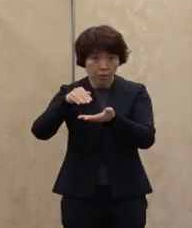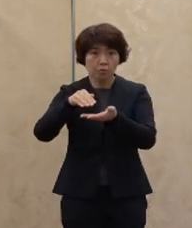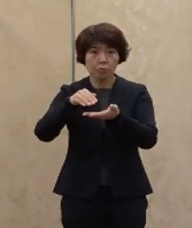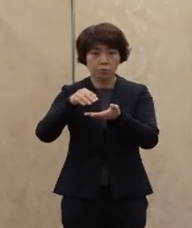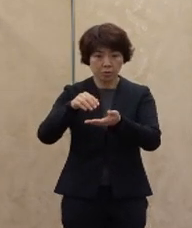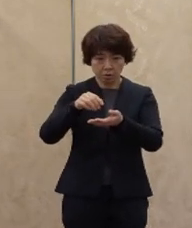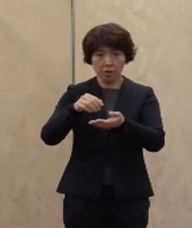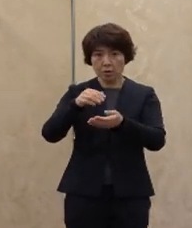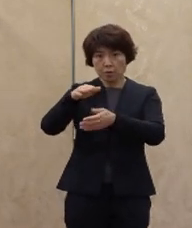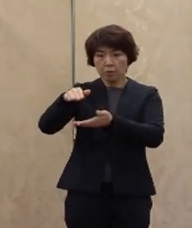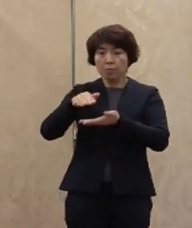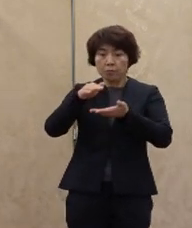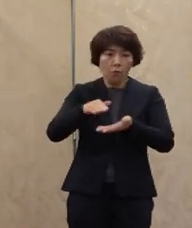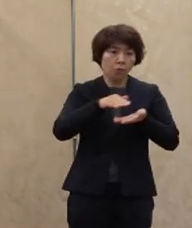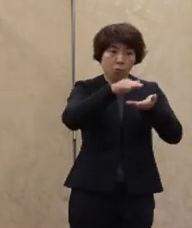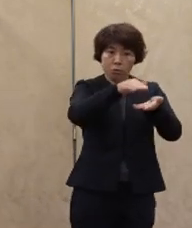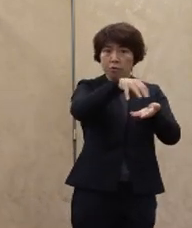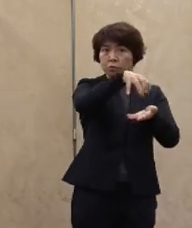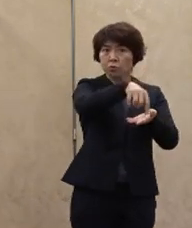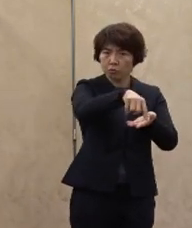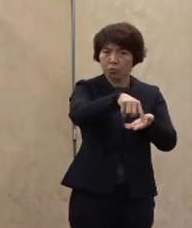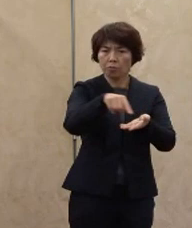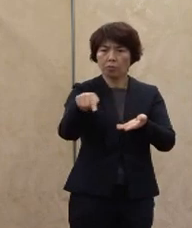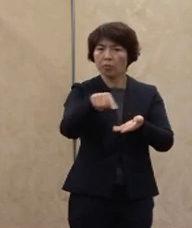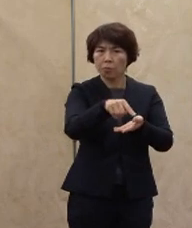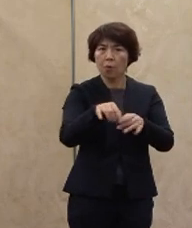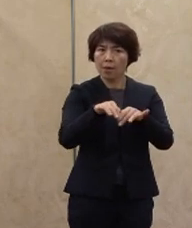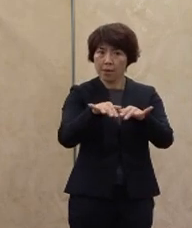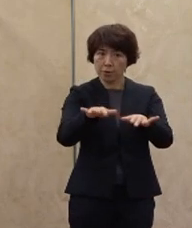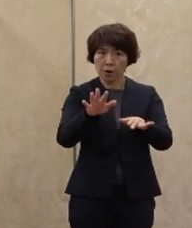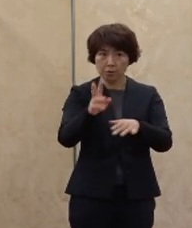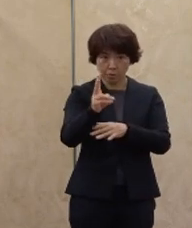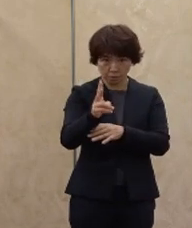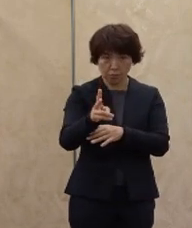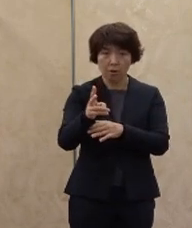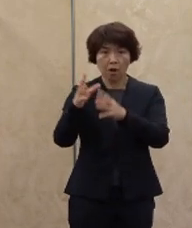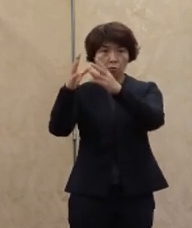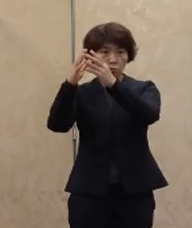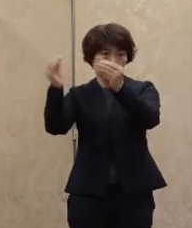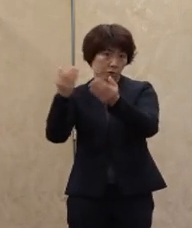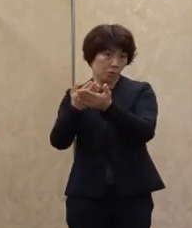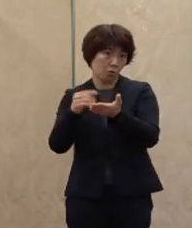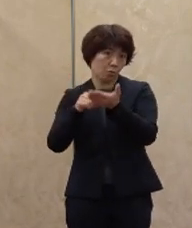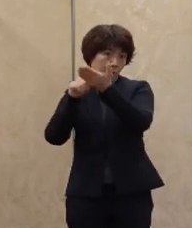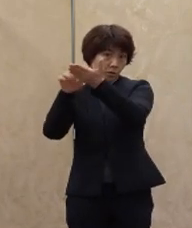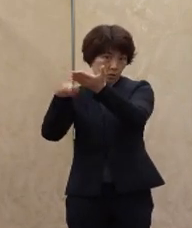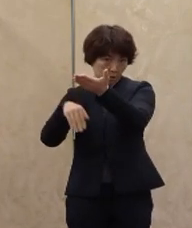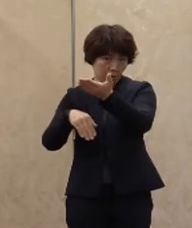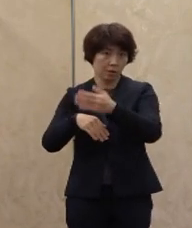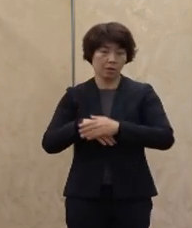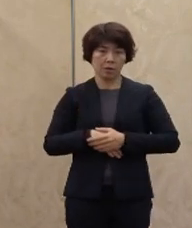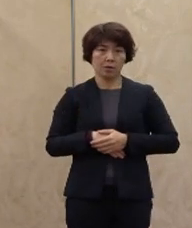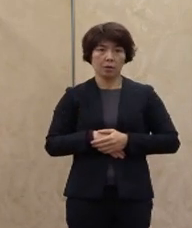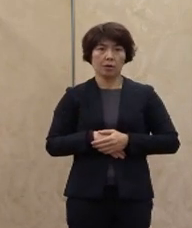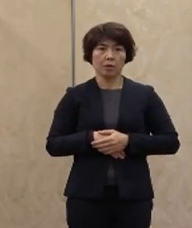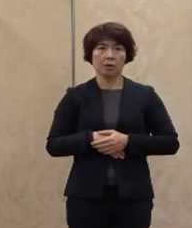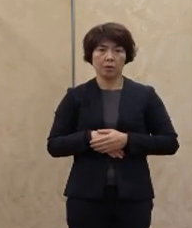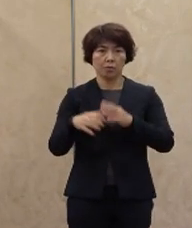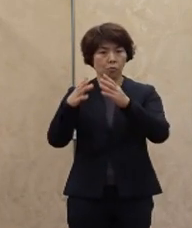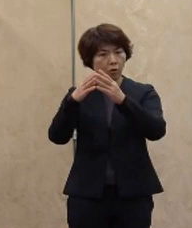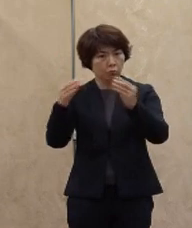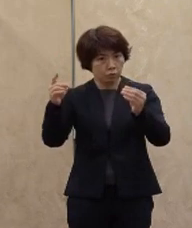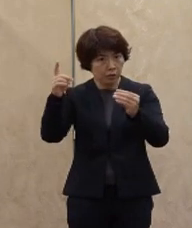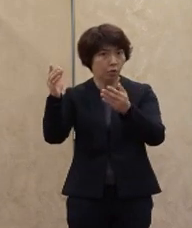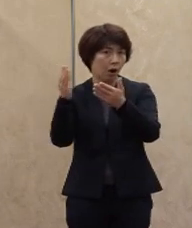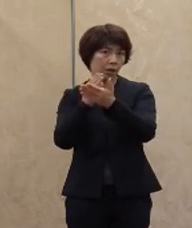った一定のところも影響を受けるだろうというので、ここは、まあ、お願いしますというのを国にも要望し、まあ、国も、まあ、これは国の判断でや